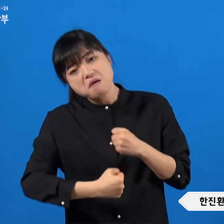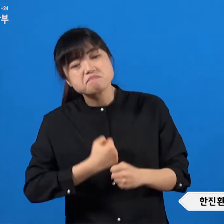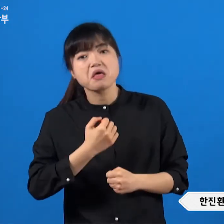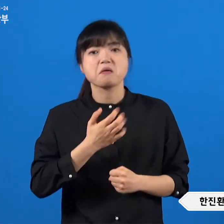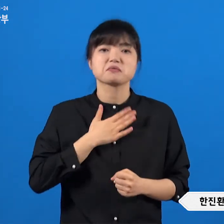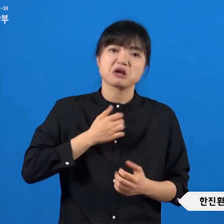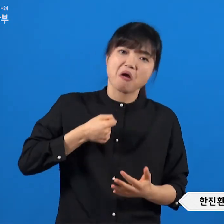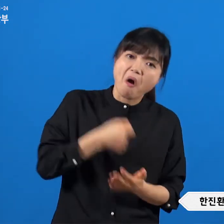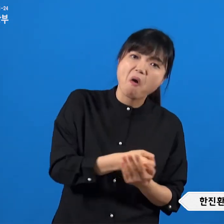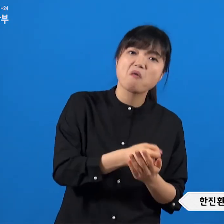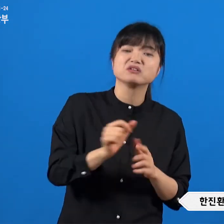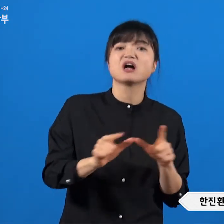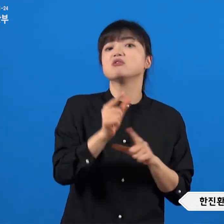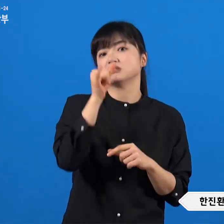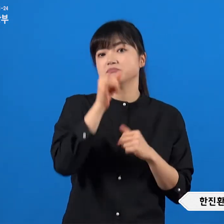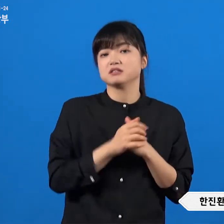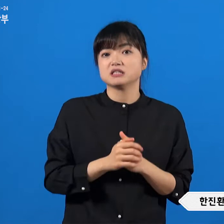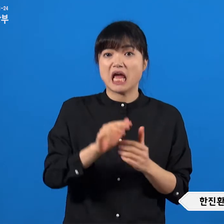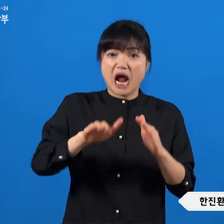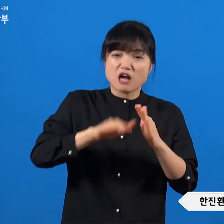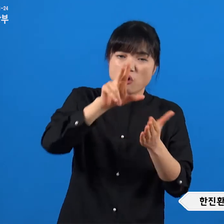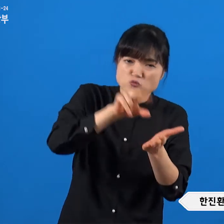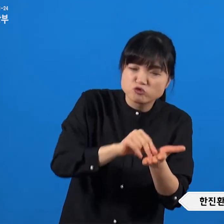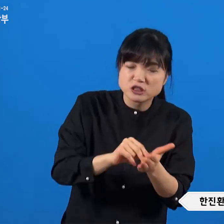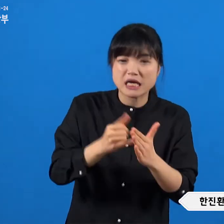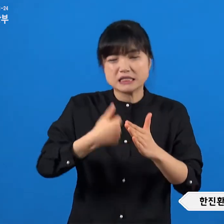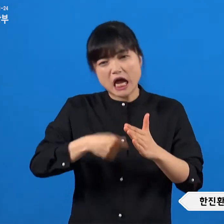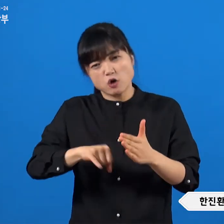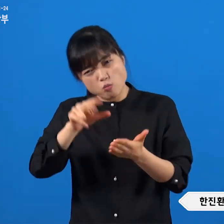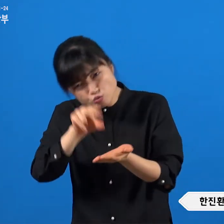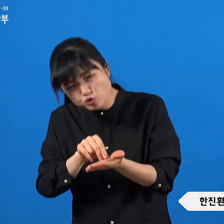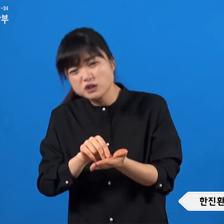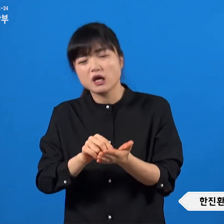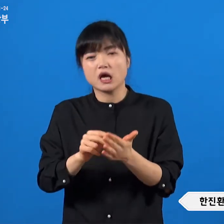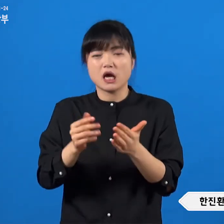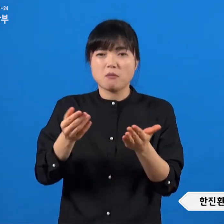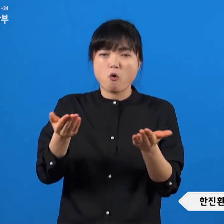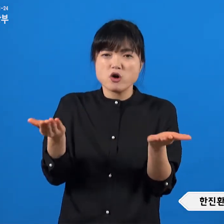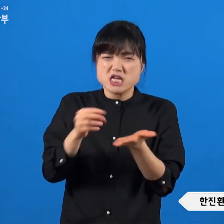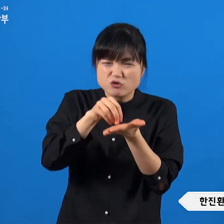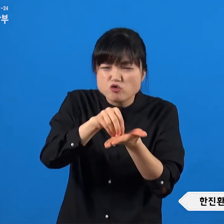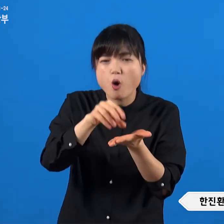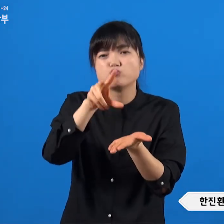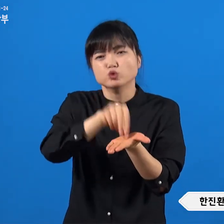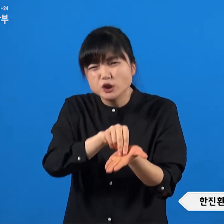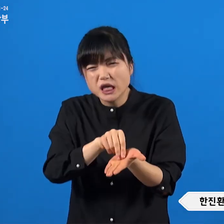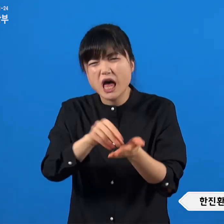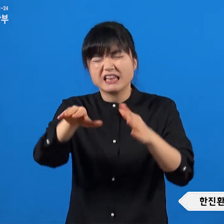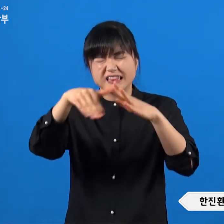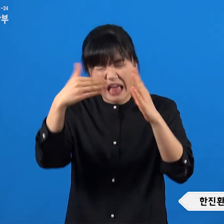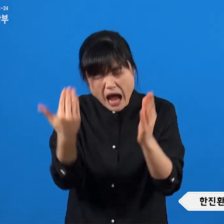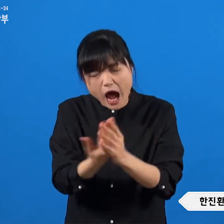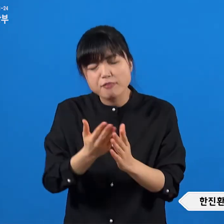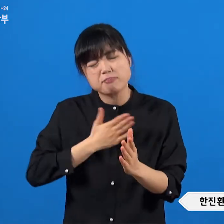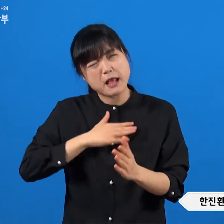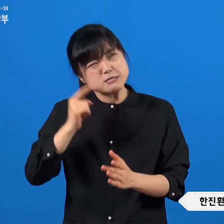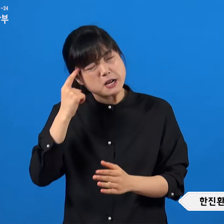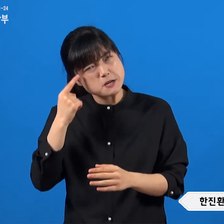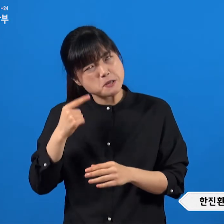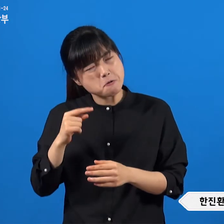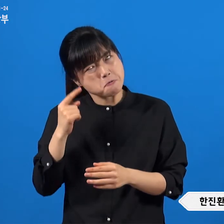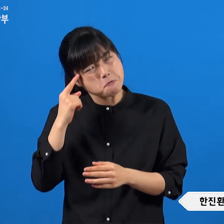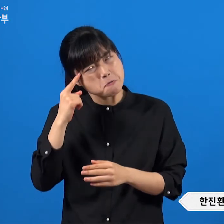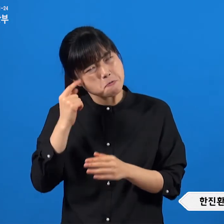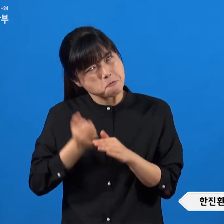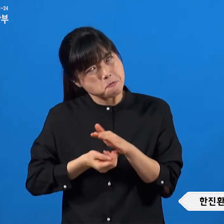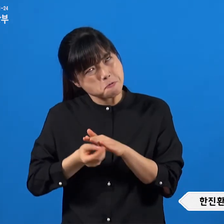해버립니다. 가정의 문제, 자녀의 문제, 무슨 직장 문제, 그거 다 그냥 자기 생각대로 결정하고